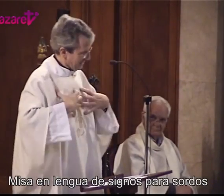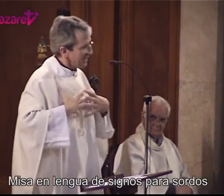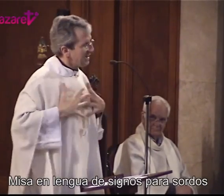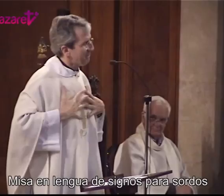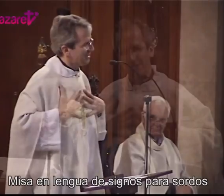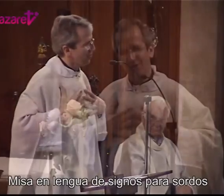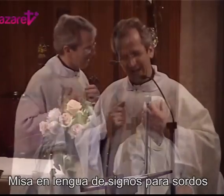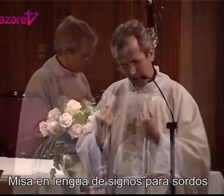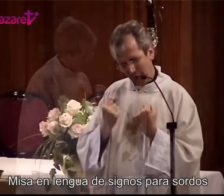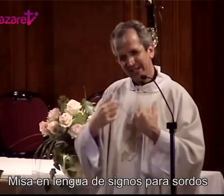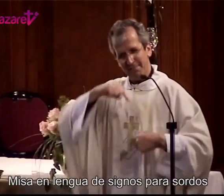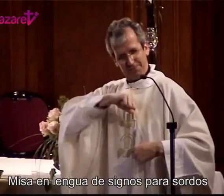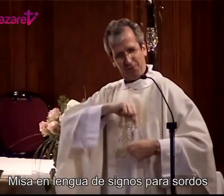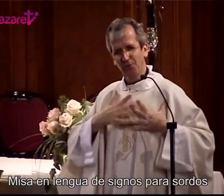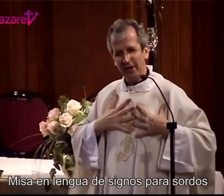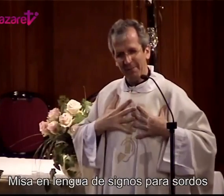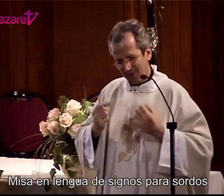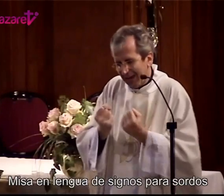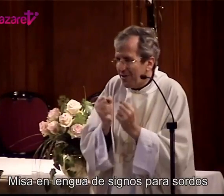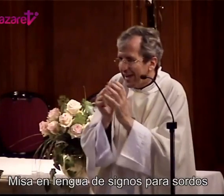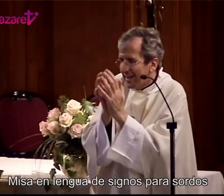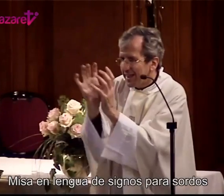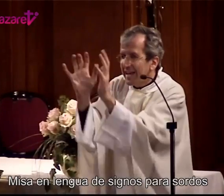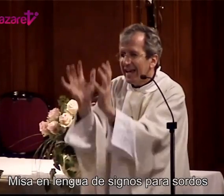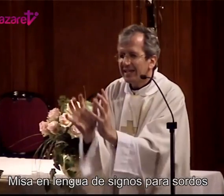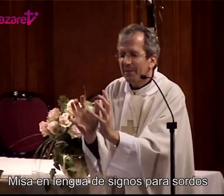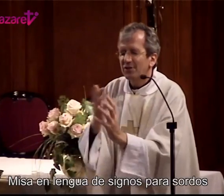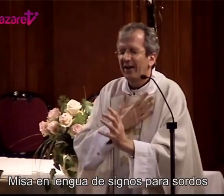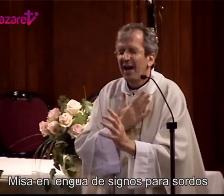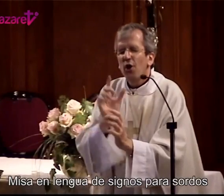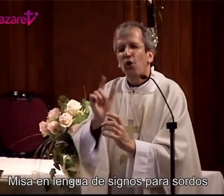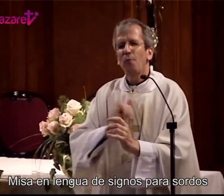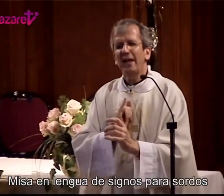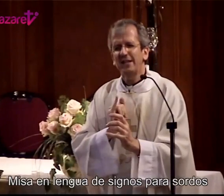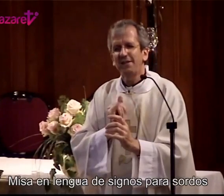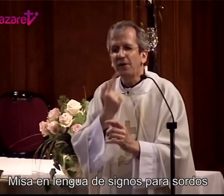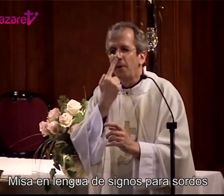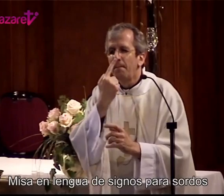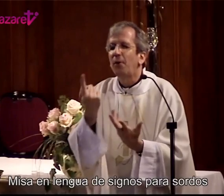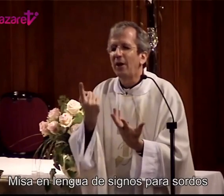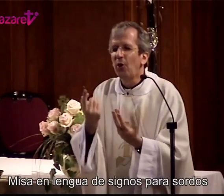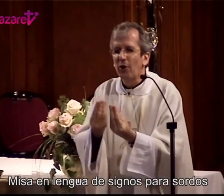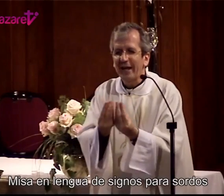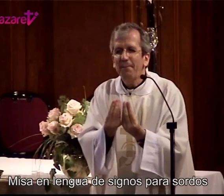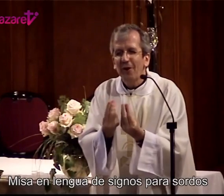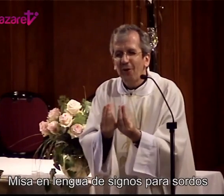la persona, lo que es más profundo de la persona, aquello que dices, esa persona, ¿cómo la identifico? Por el olor, por el olor